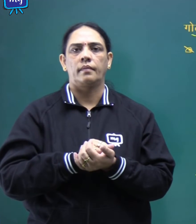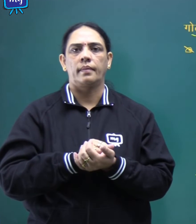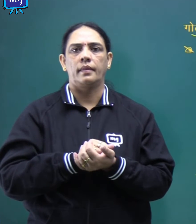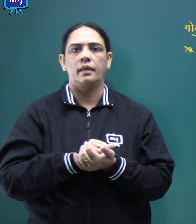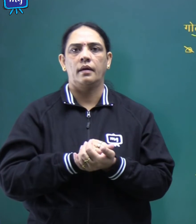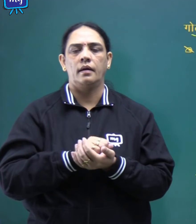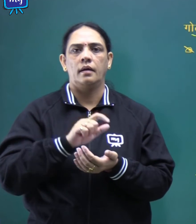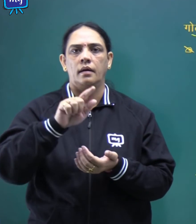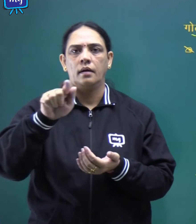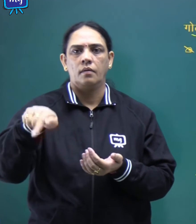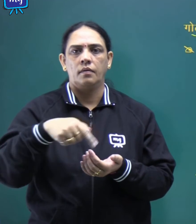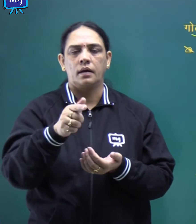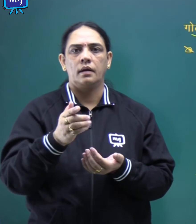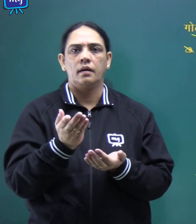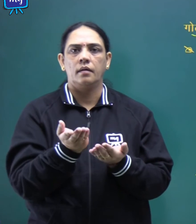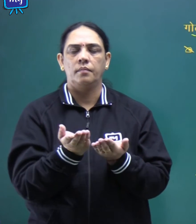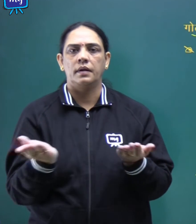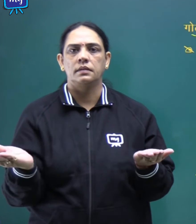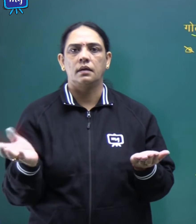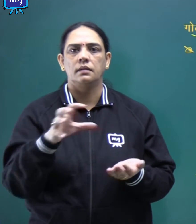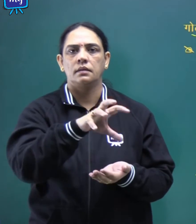वक्रपृष्ठ का क्षेत्रफल